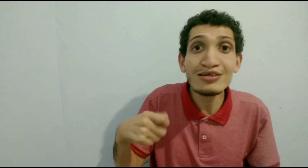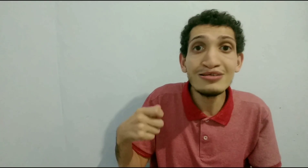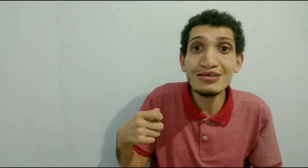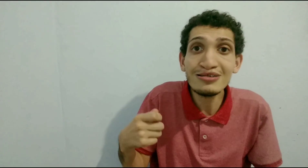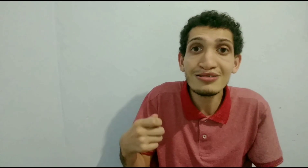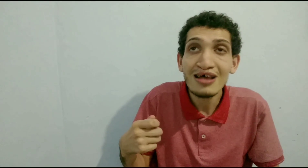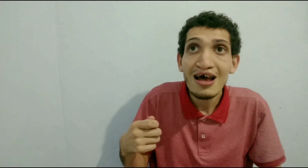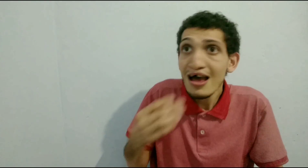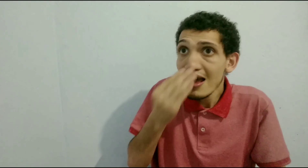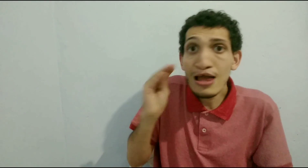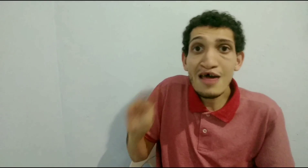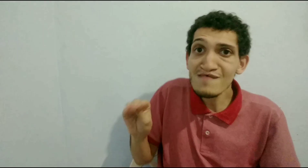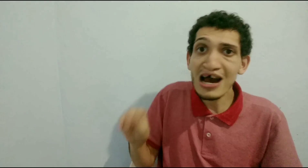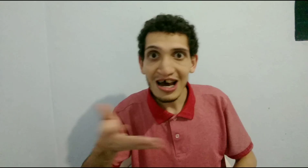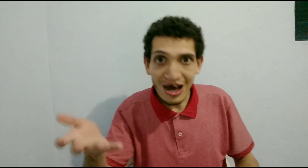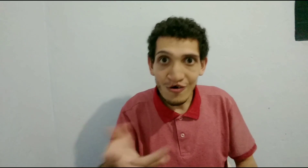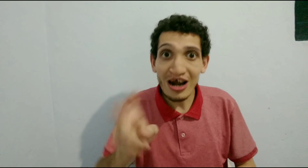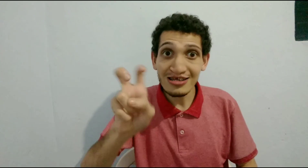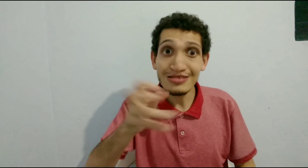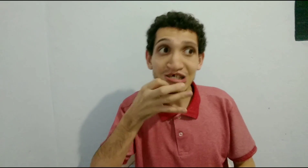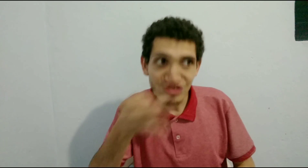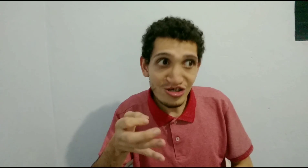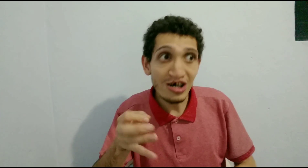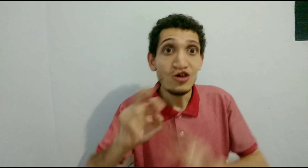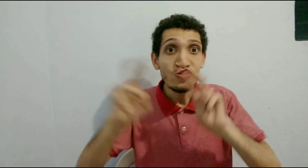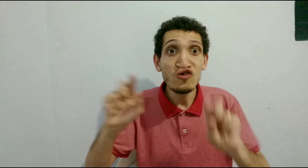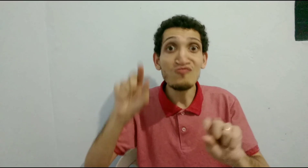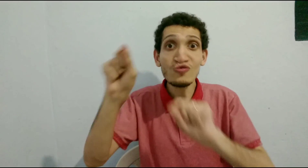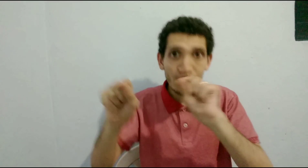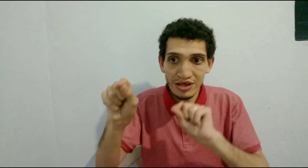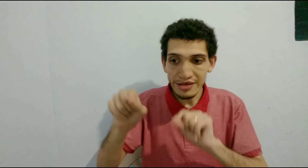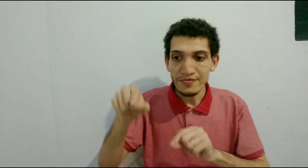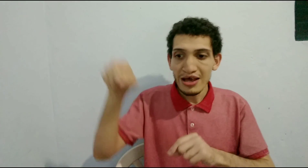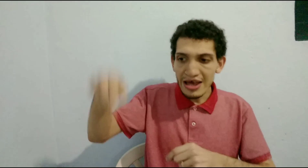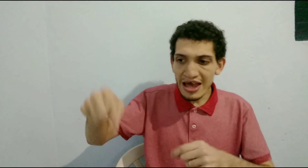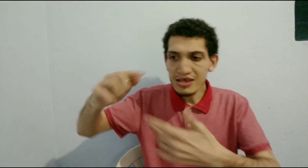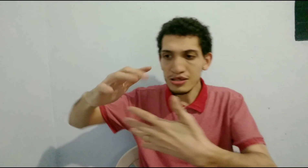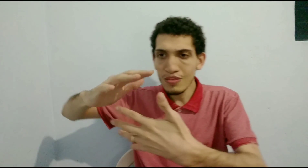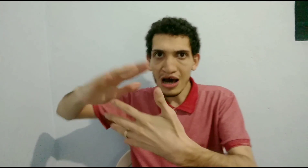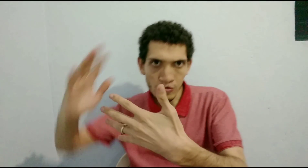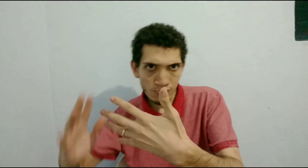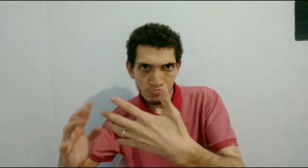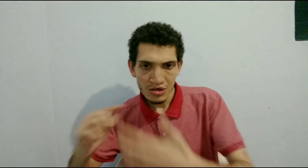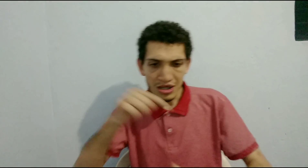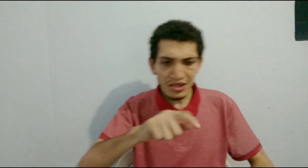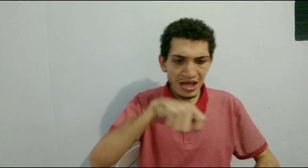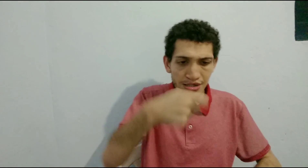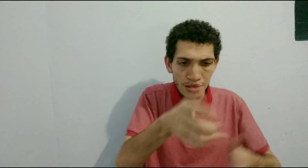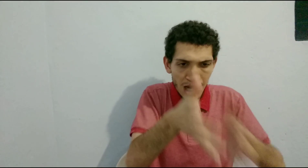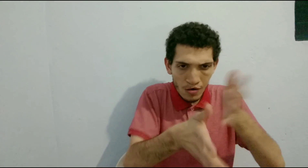precisa se relevar. Agora, aqui, sobre o quê? Este sinal, e este sinal.